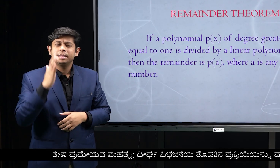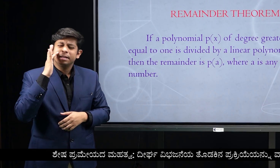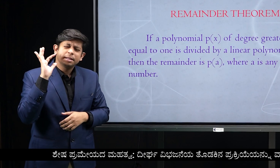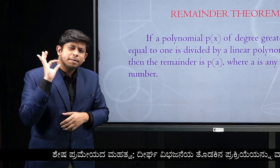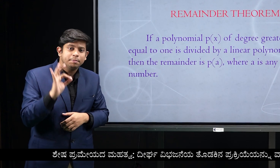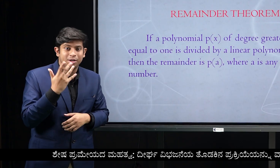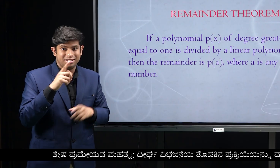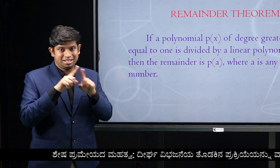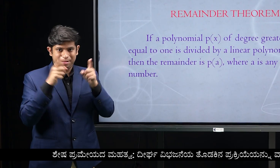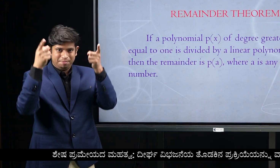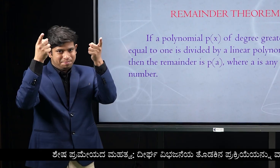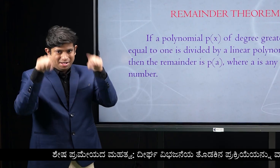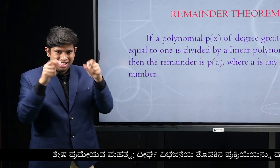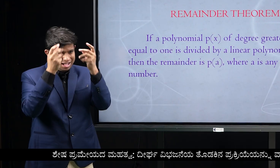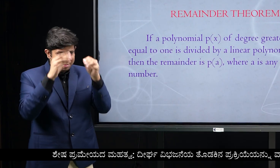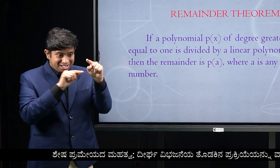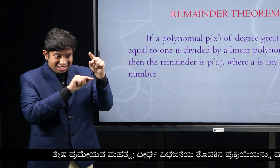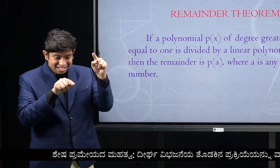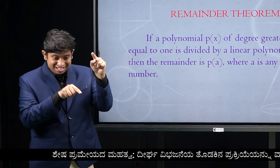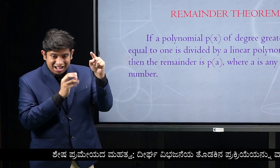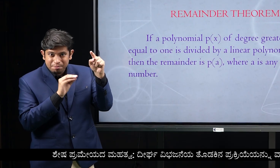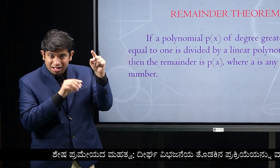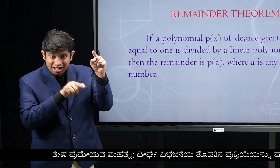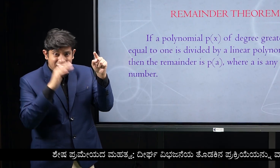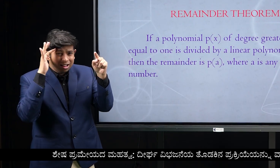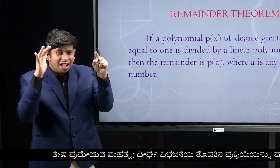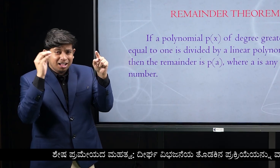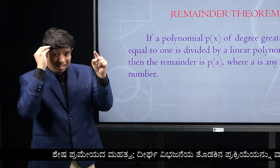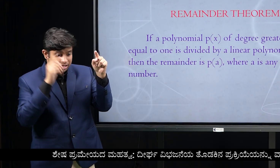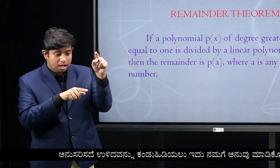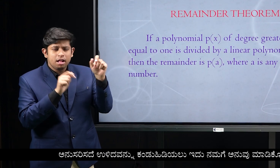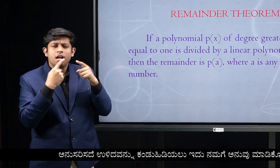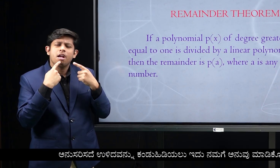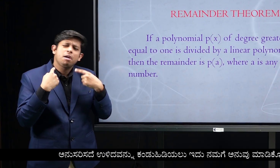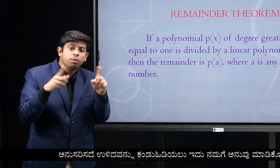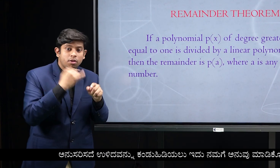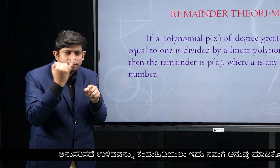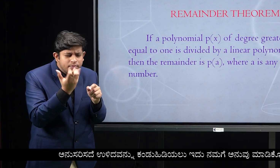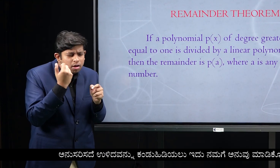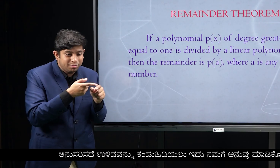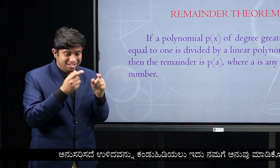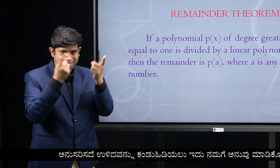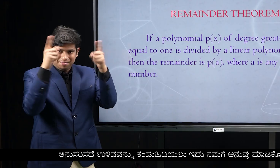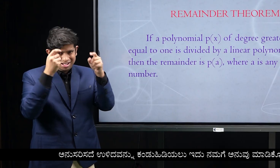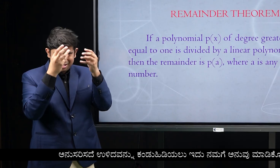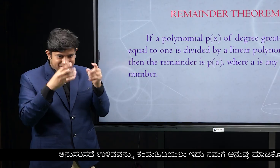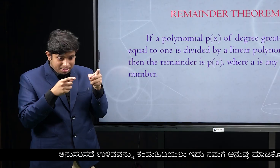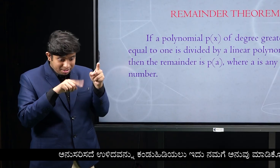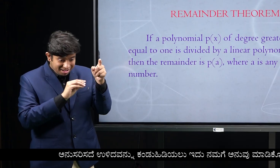ಶೇಷ ಪ್ರಮೇಯದ ಮಹತ್ವ ದೀರ್ಘ ವಿಭಜನೆಯ ತೊಡಕಿನ ಪ್ರಕ್ರಿಯೆಯನ್ನ ವಾಸ್ತವವಾಗಿ ಅನುಸರಿಸದೆ ಉಳಿದವನ್ನ ಕಂಡುಹಿಡಿಯಲು ಇದು ನಮಗೆ ಅನುವು